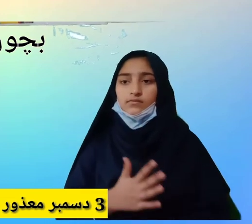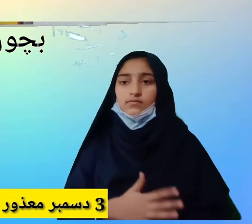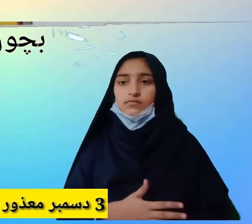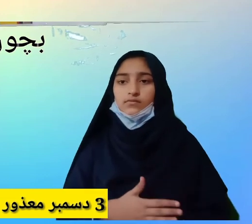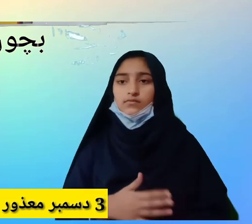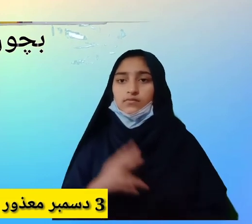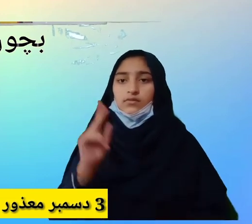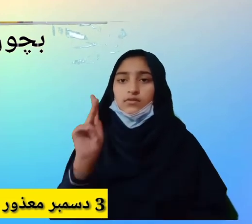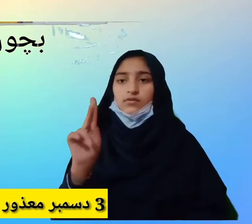का